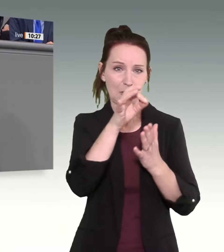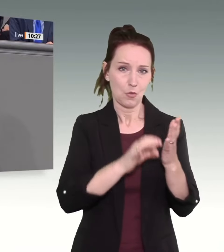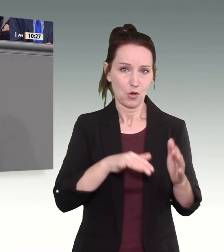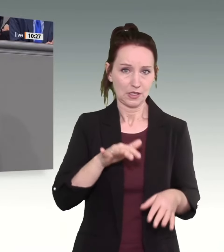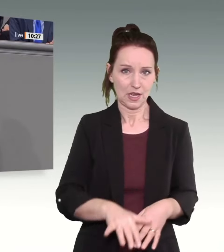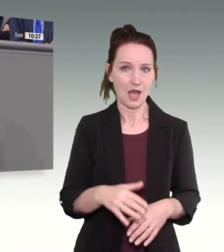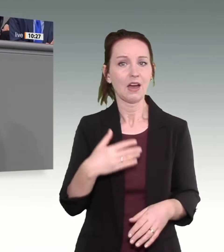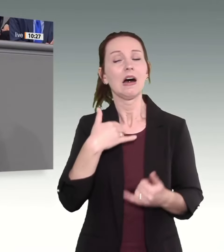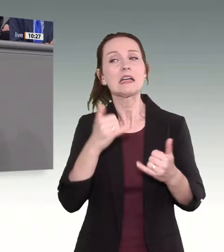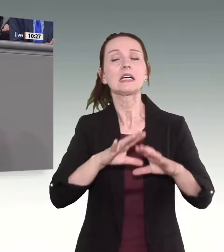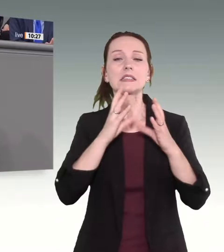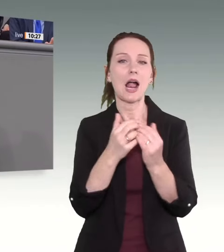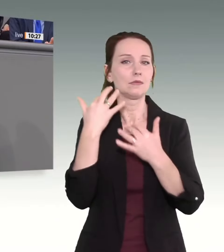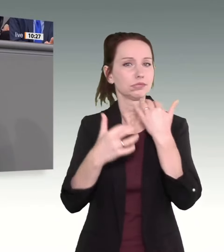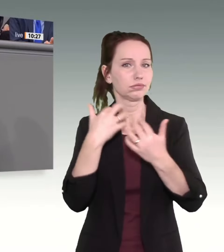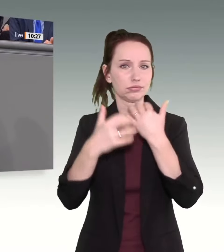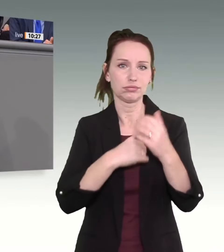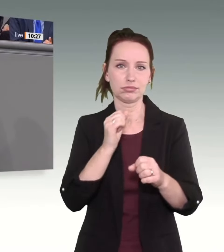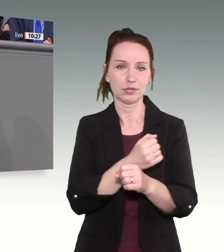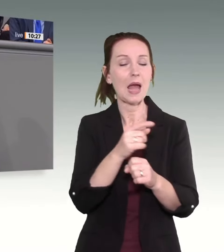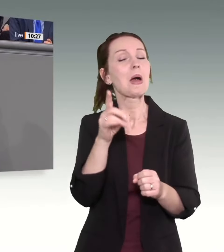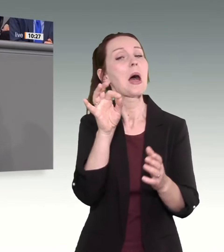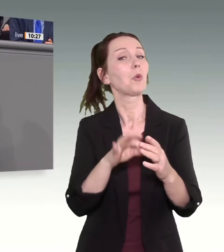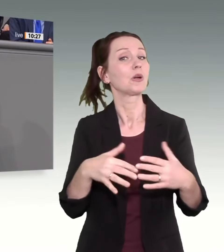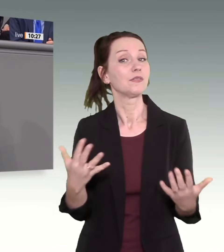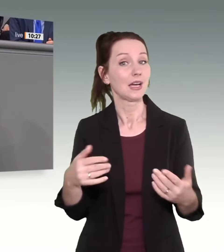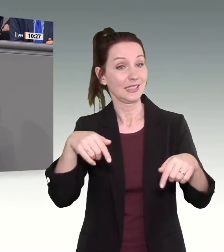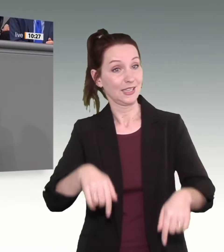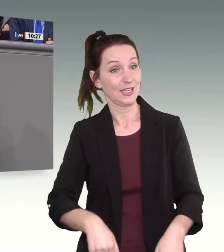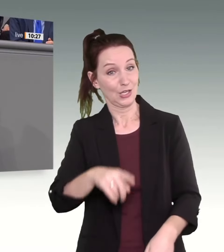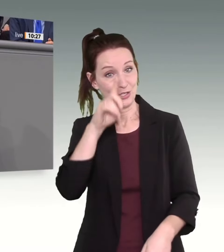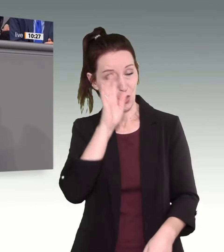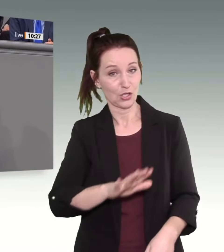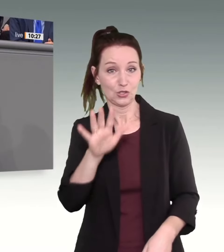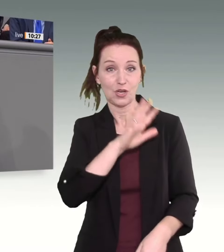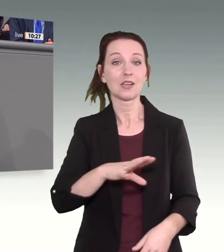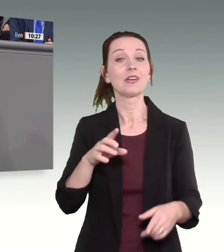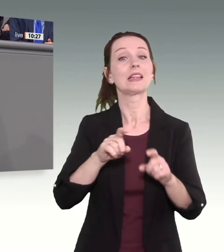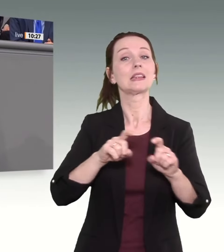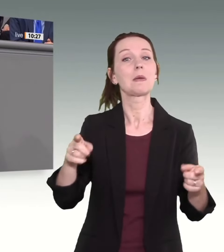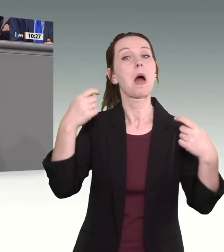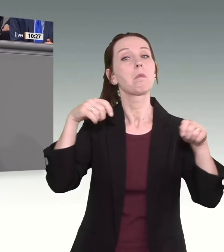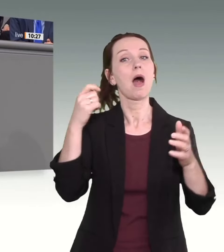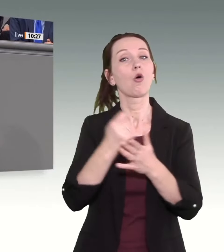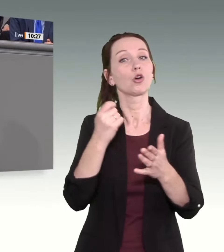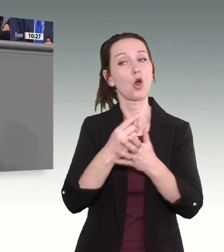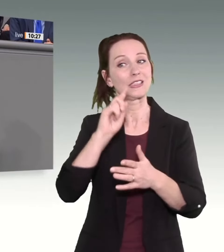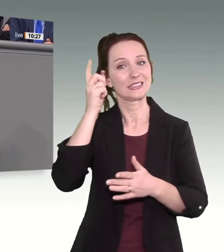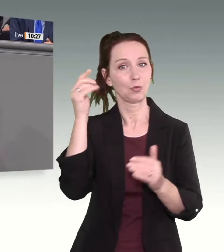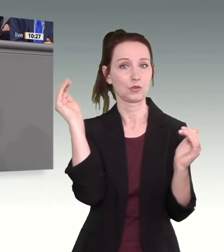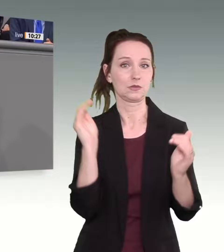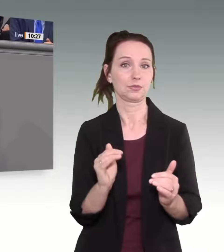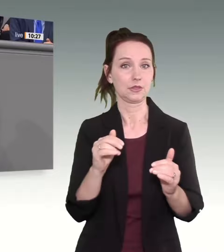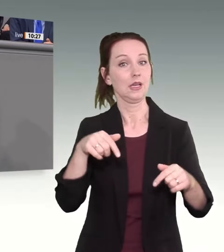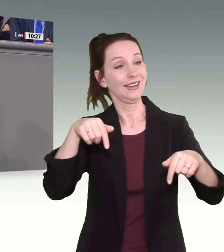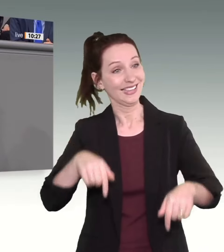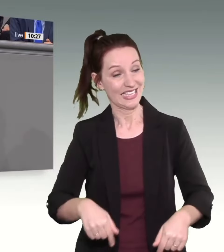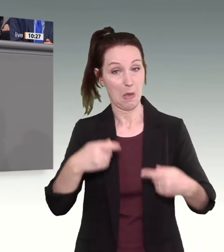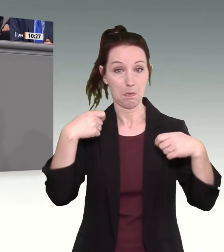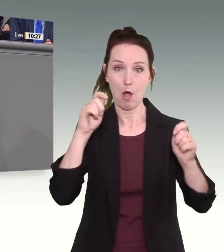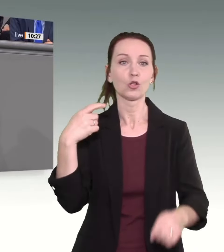Bauen ist in Deutschland schlicht zu teuer. Und wenn sich das nicht ändert, wird in unserem Land das Wohnen irgendwann unbezahlbar. Und deswegen müssen wir